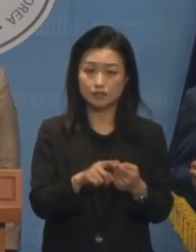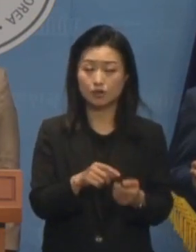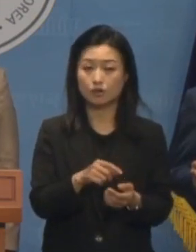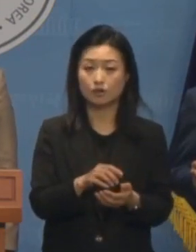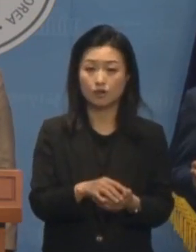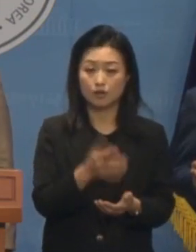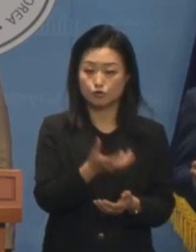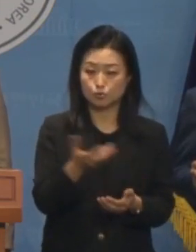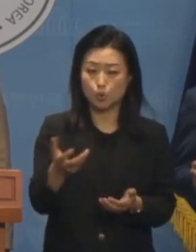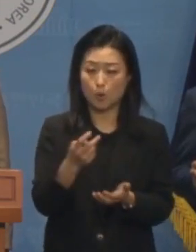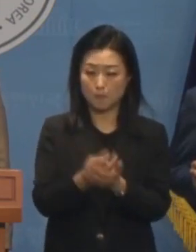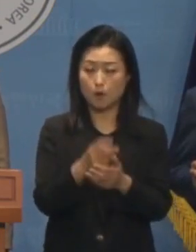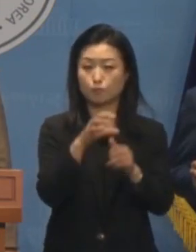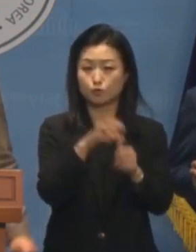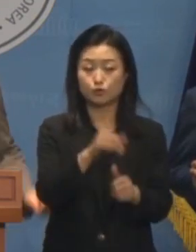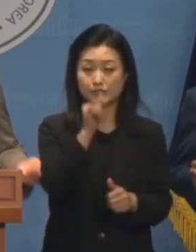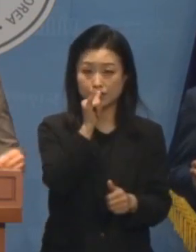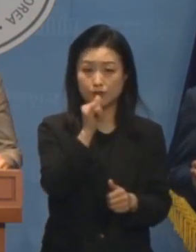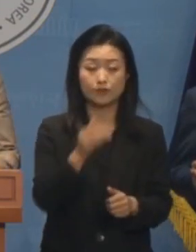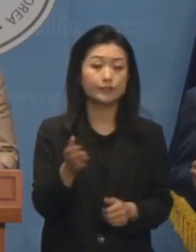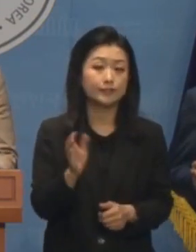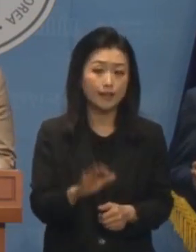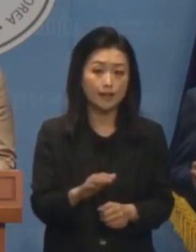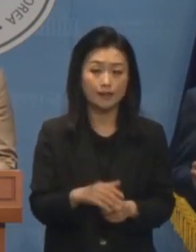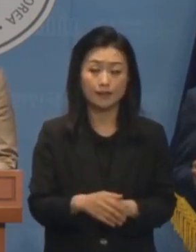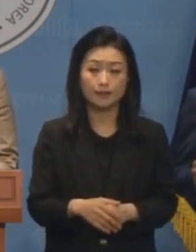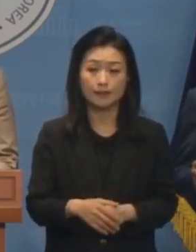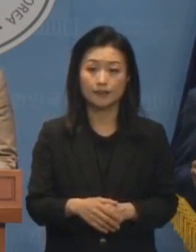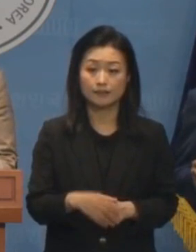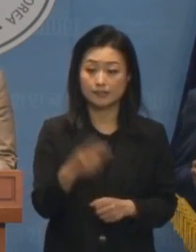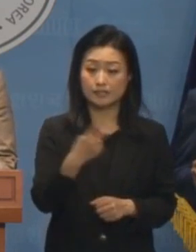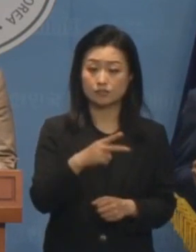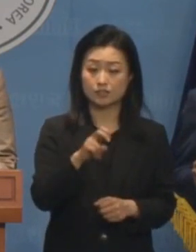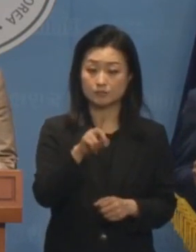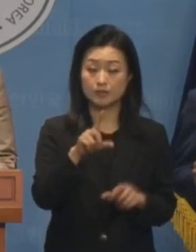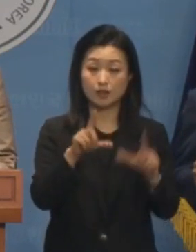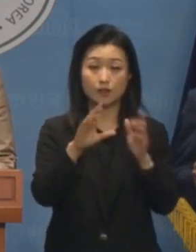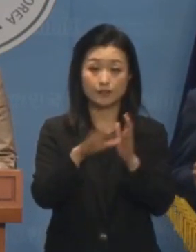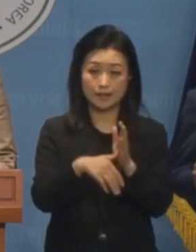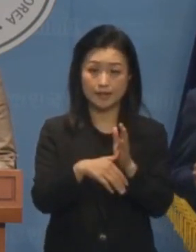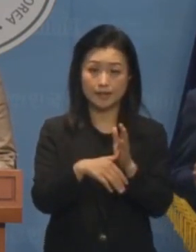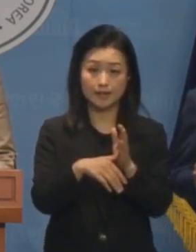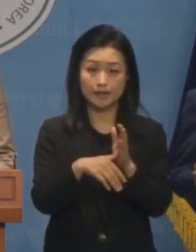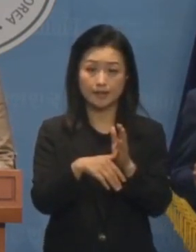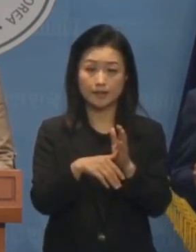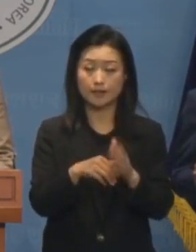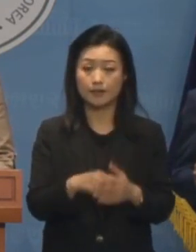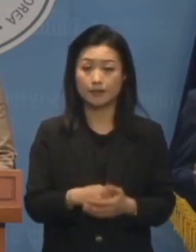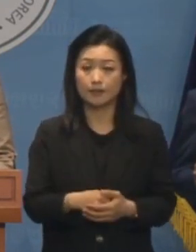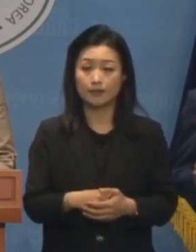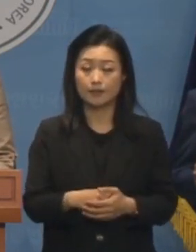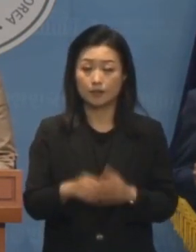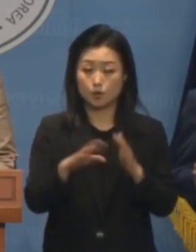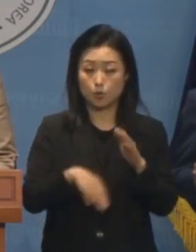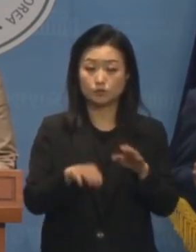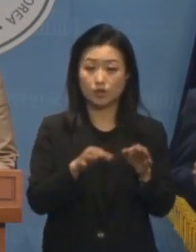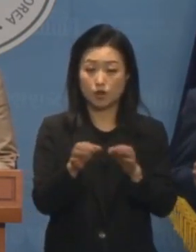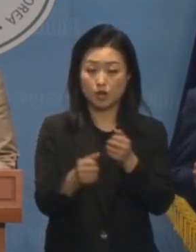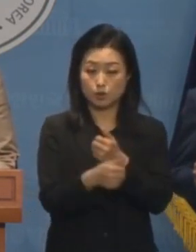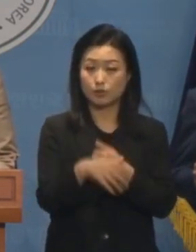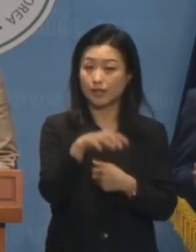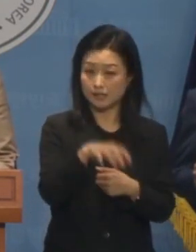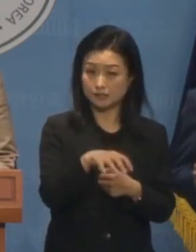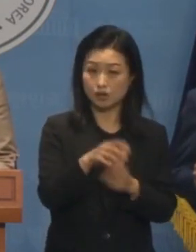유통업법으로 규율하겠다라고 하고 있습니다. 근데 불과 2021년 말에 그